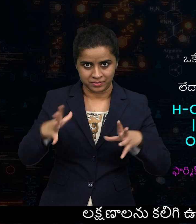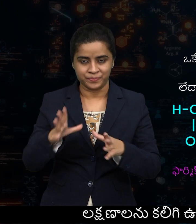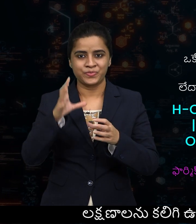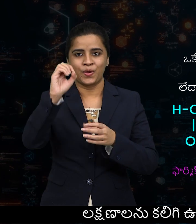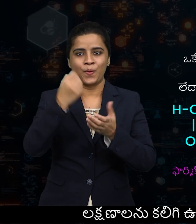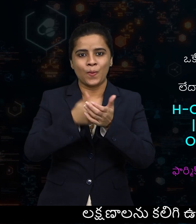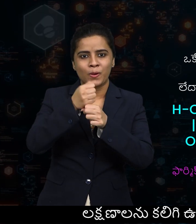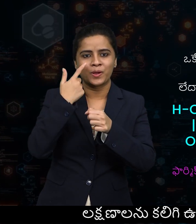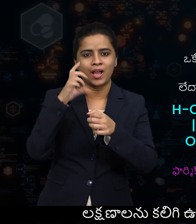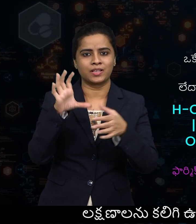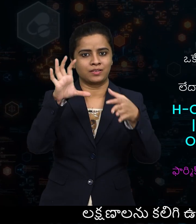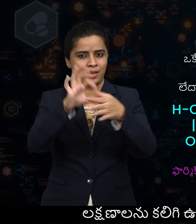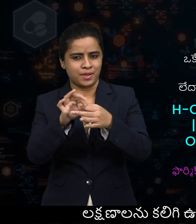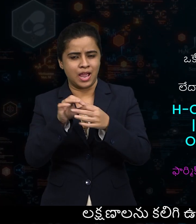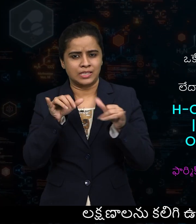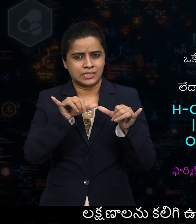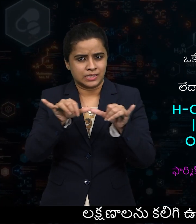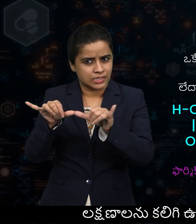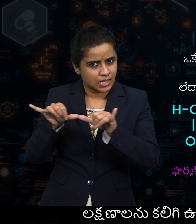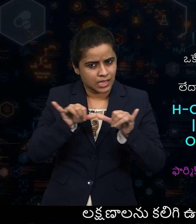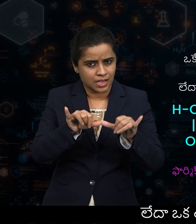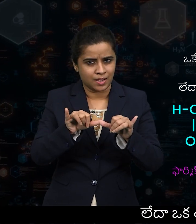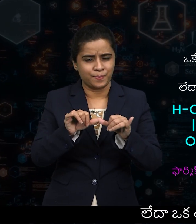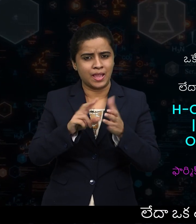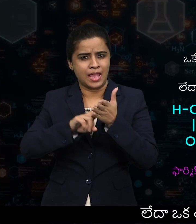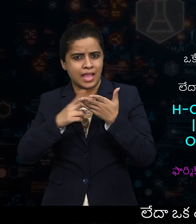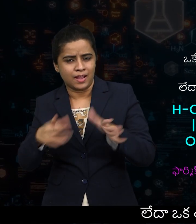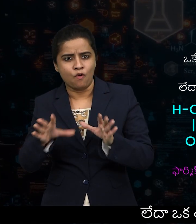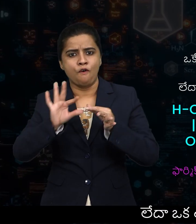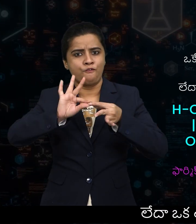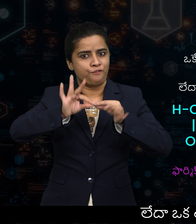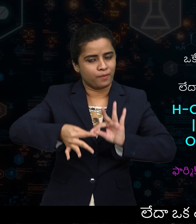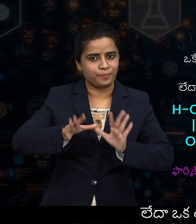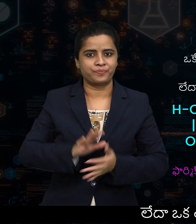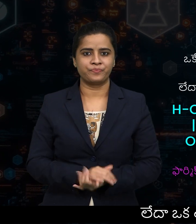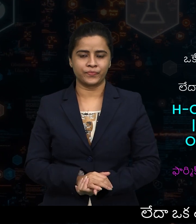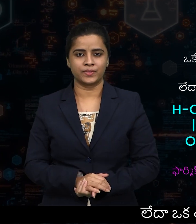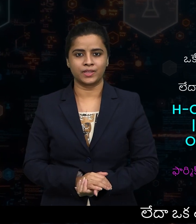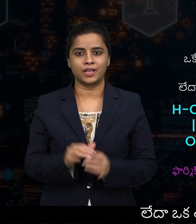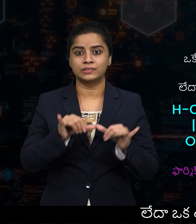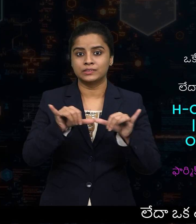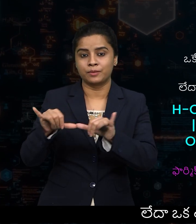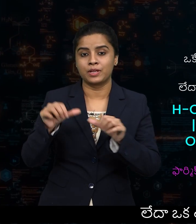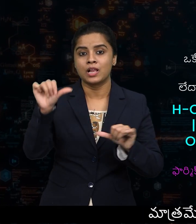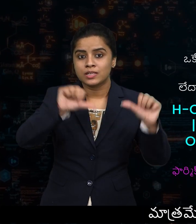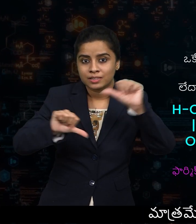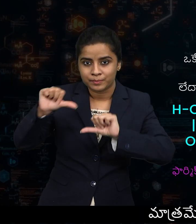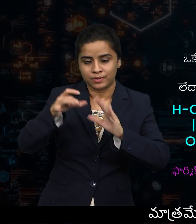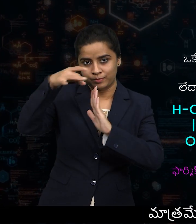కర్బన సమ్మేళనాల సమూహం లేదా ఒక తరగతి. CH2 సమూహం మాత్రమే